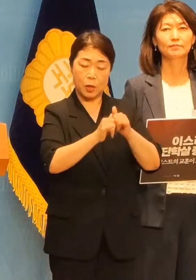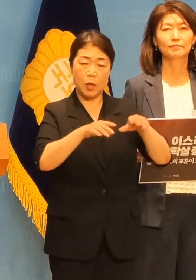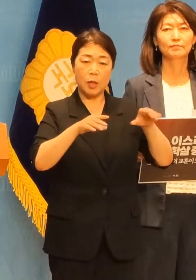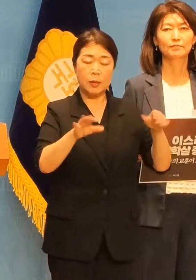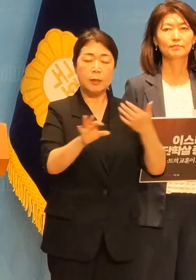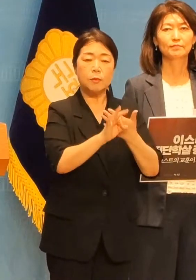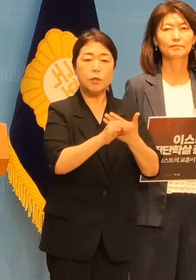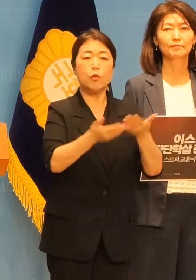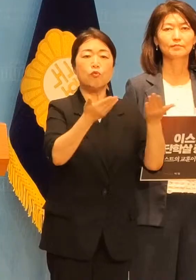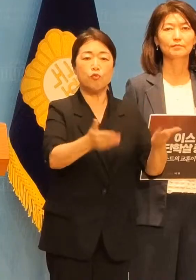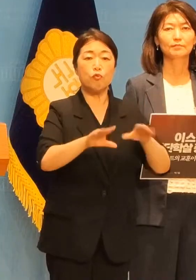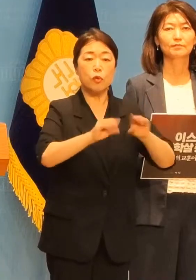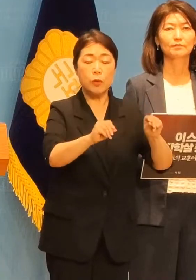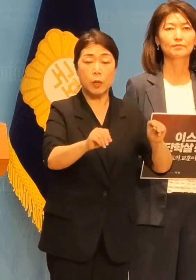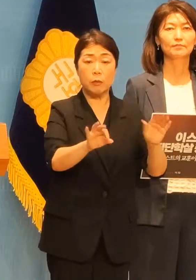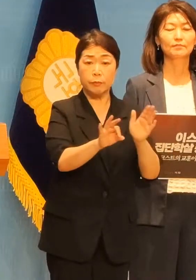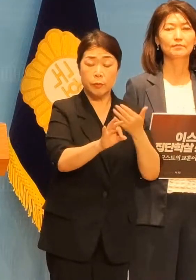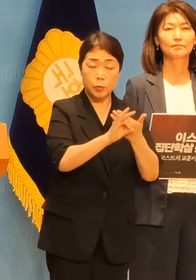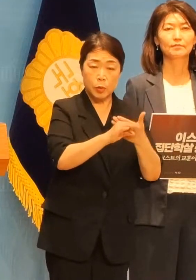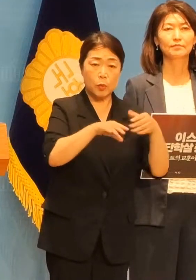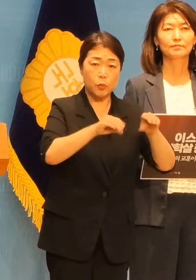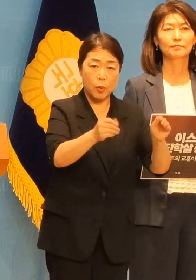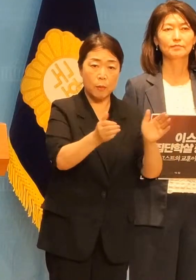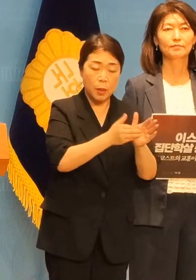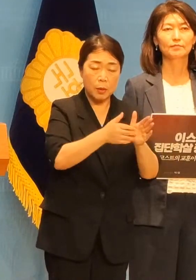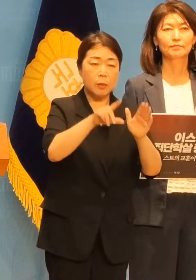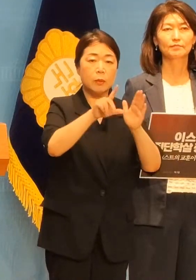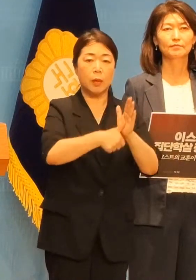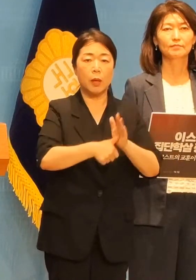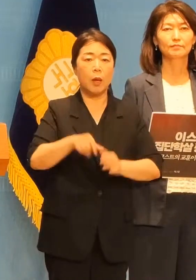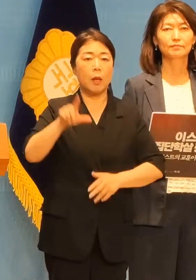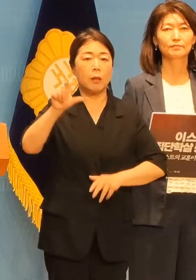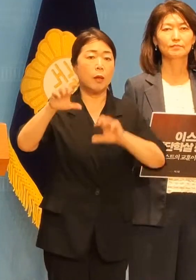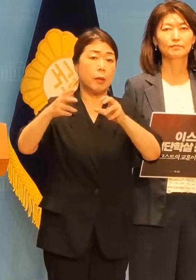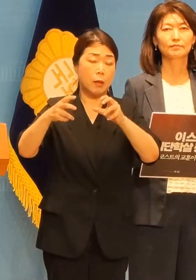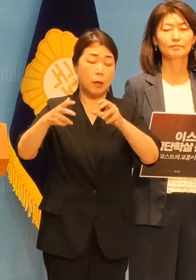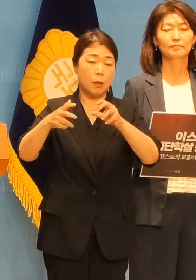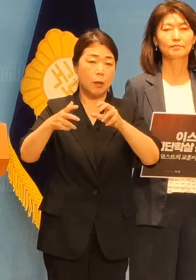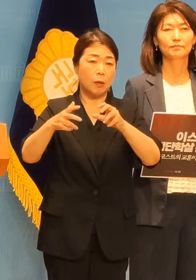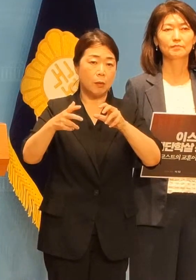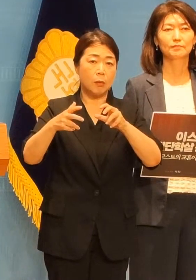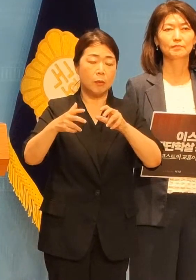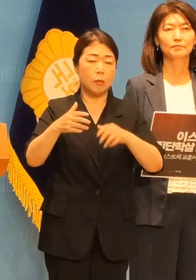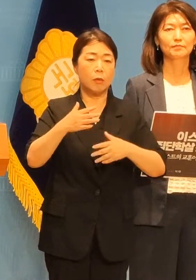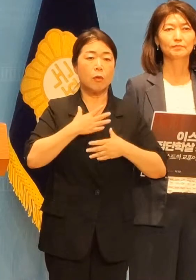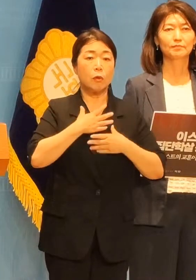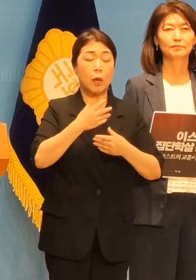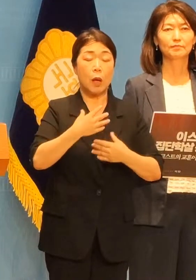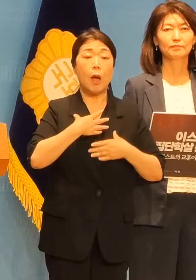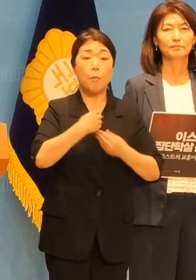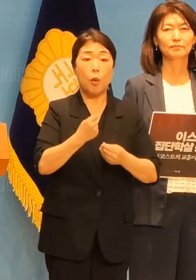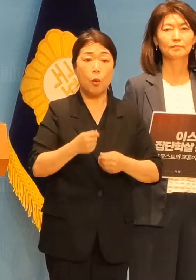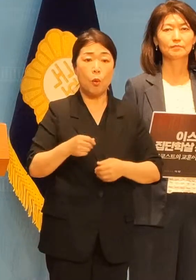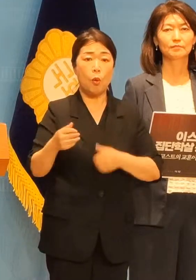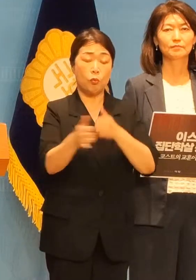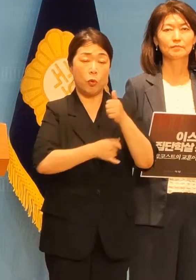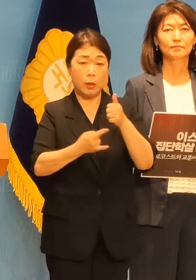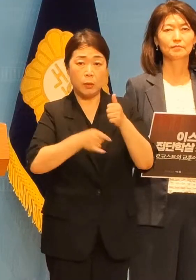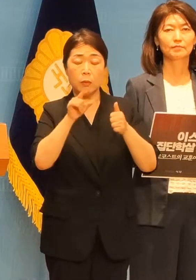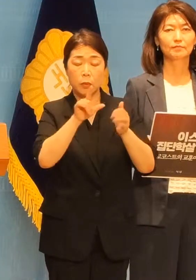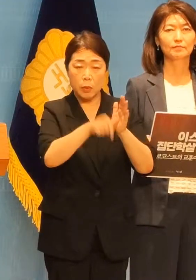결의안에 15개국 상임 비상임국 안보리에서 미국의 거부권으로 다시